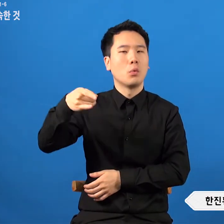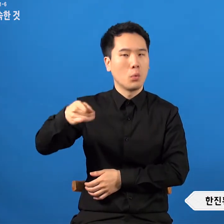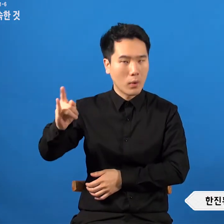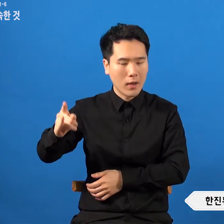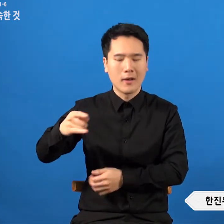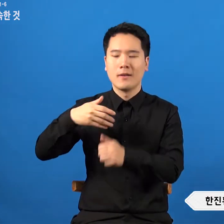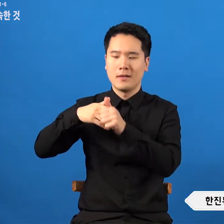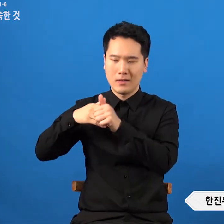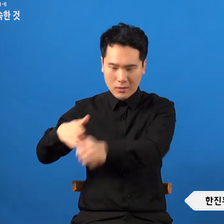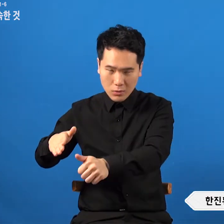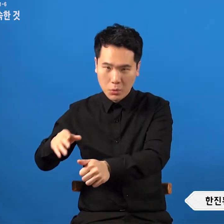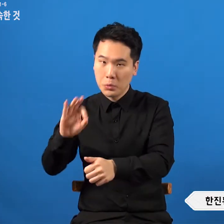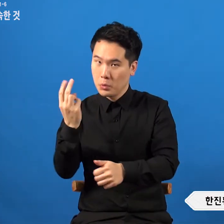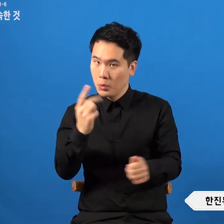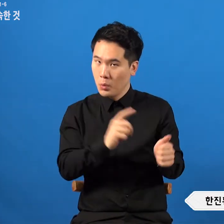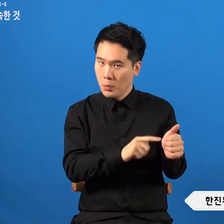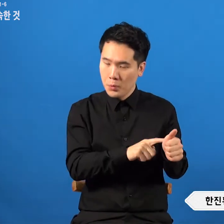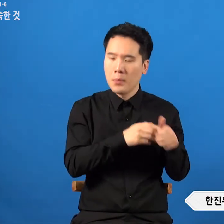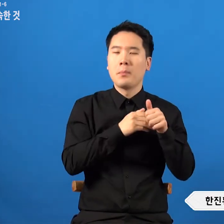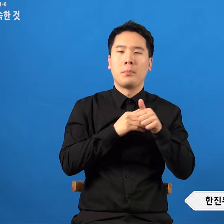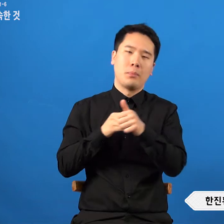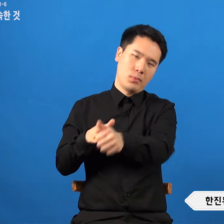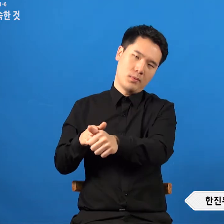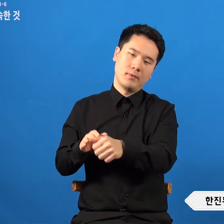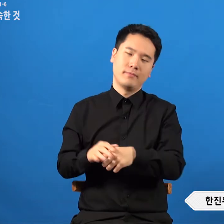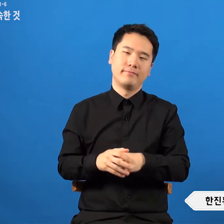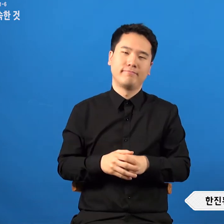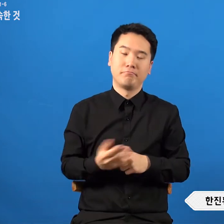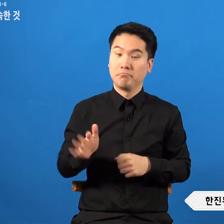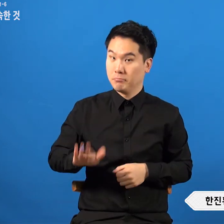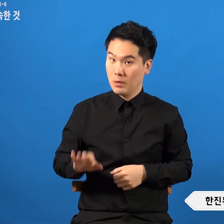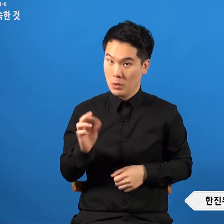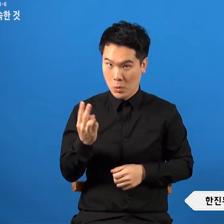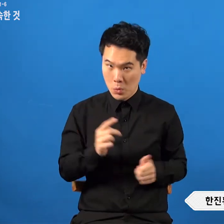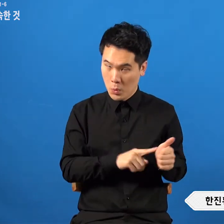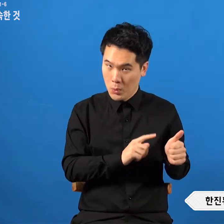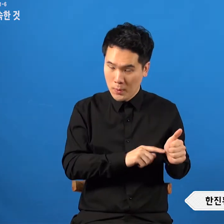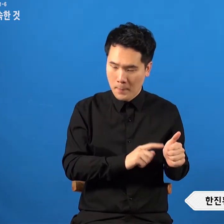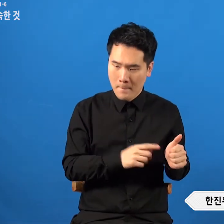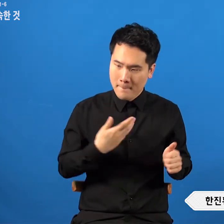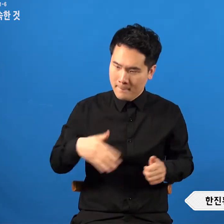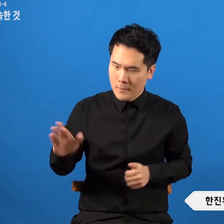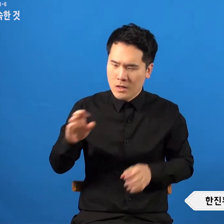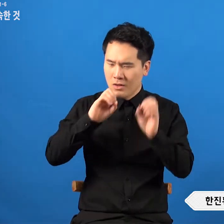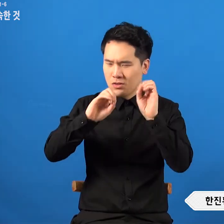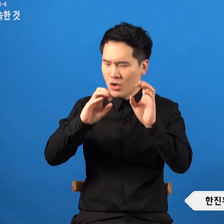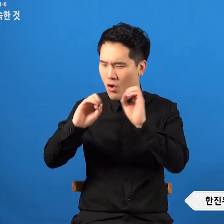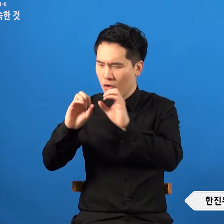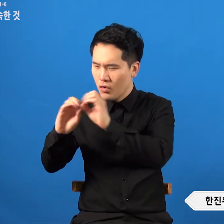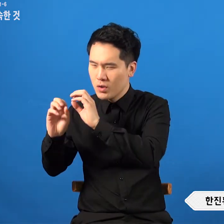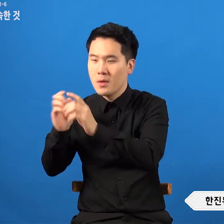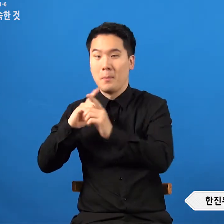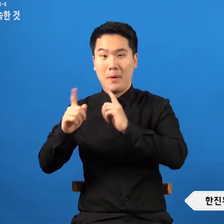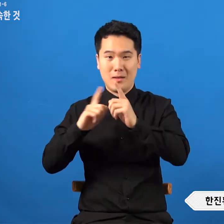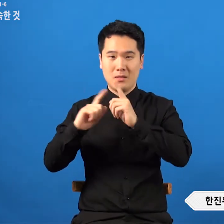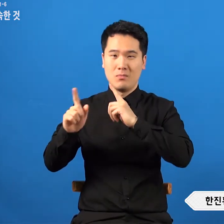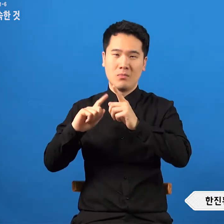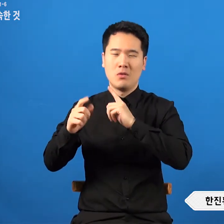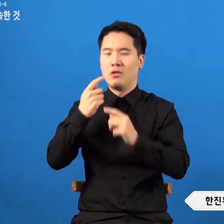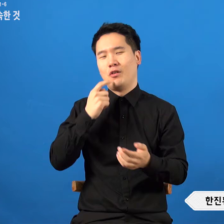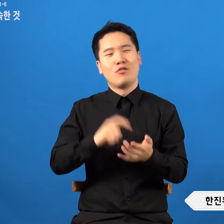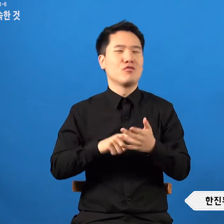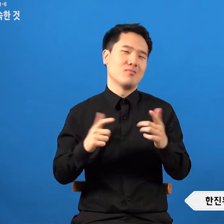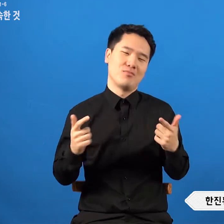요나를 아수르 선교사로 파송을 하십니다. 그런데 요나가 가서 전해야 되는